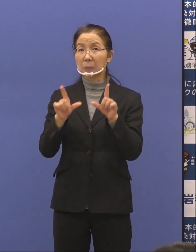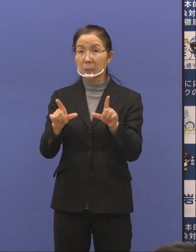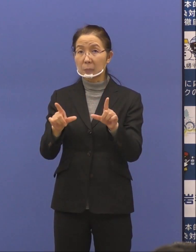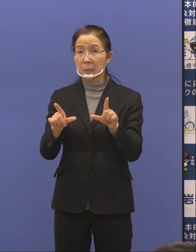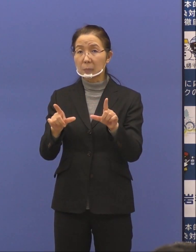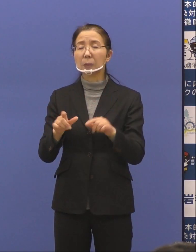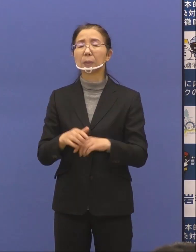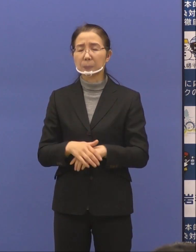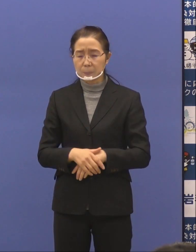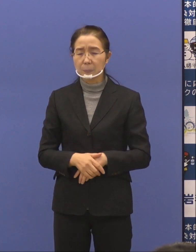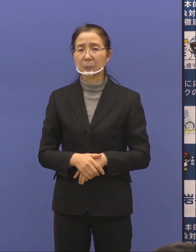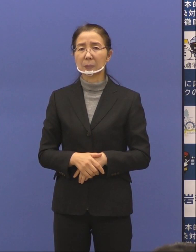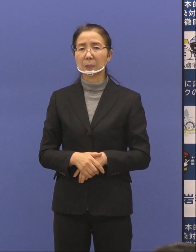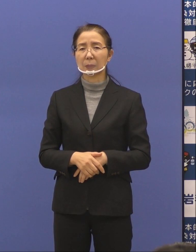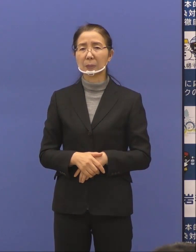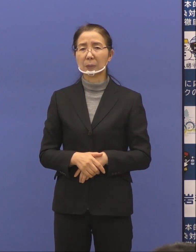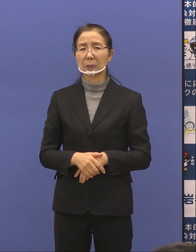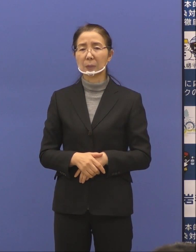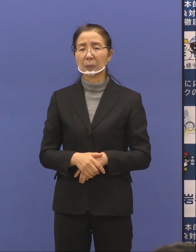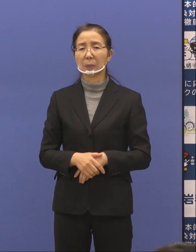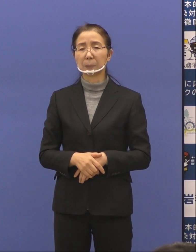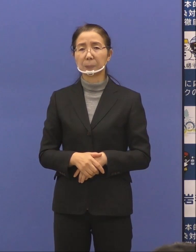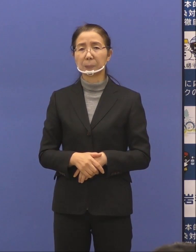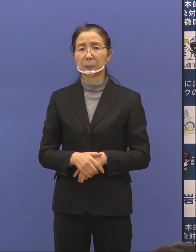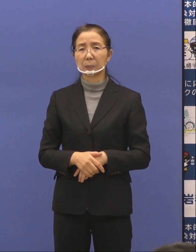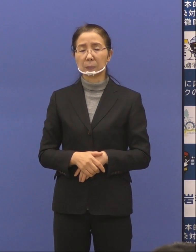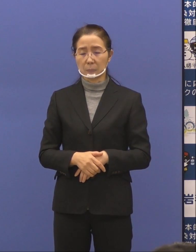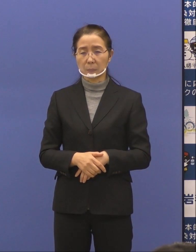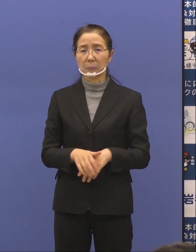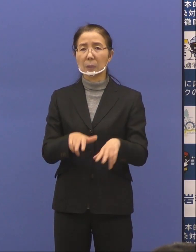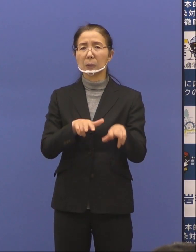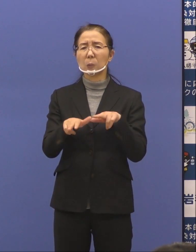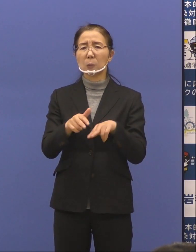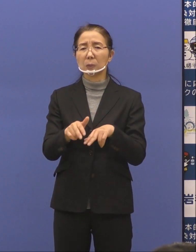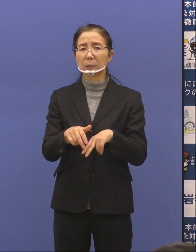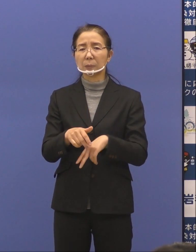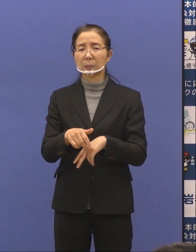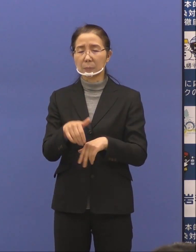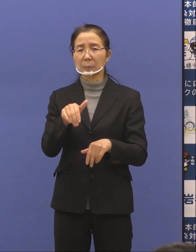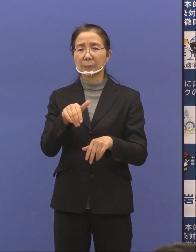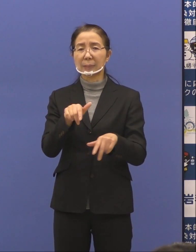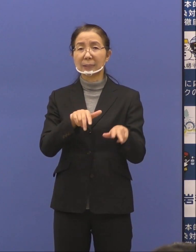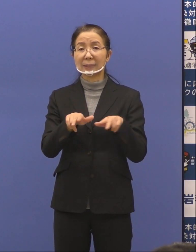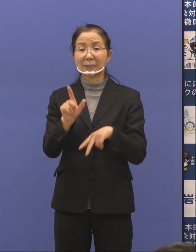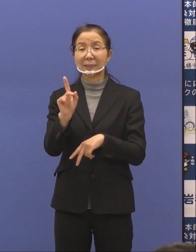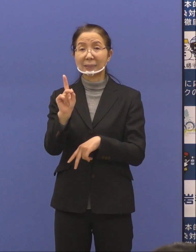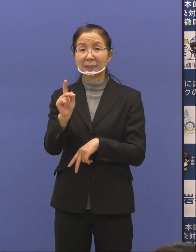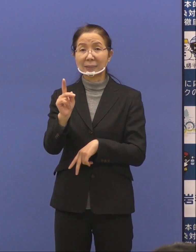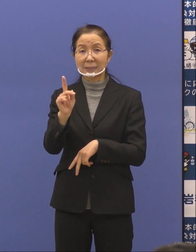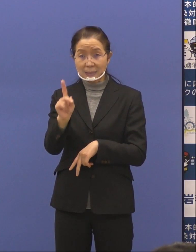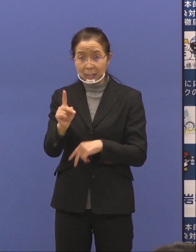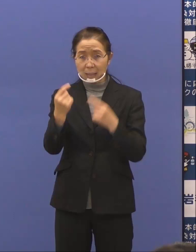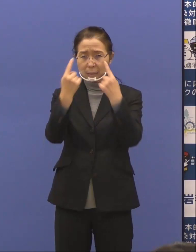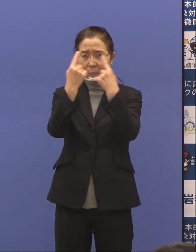あまりこの政治家個人とか、その政治家個人の